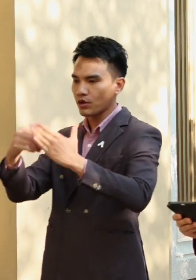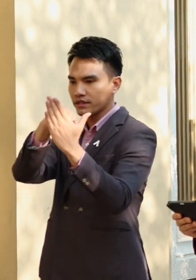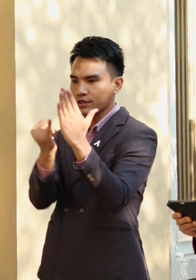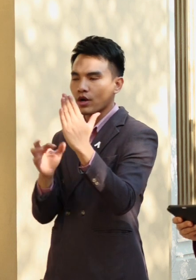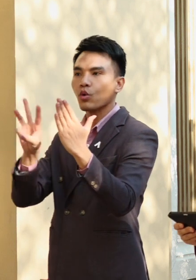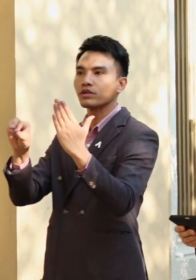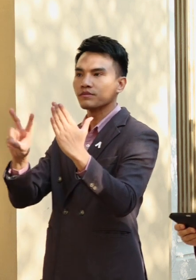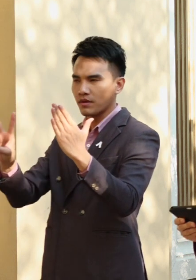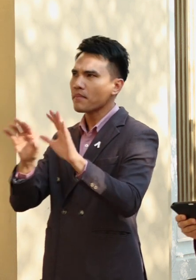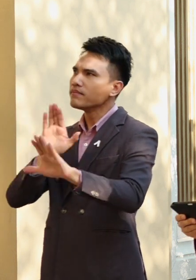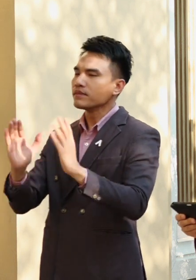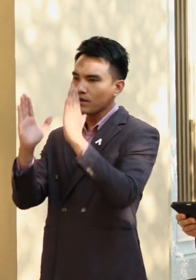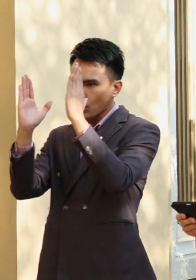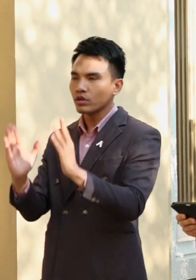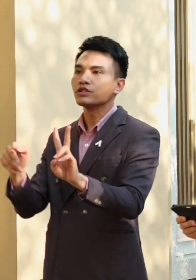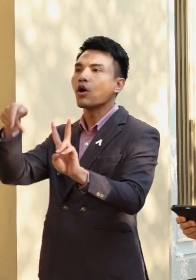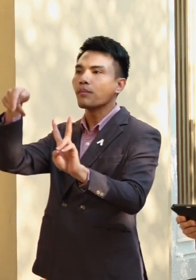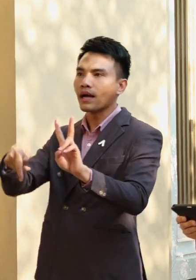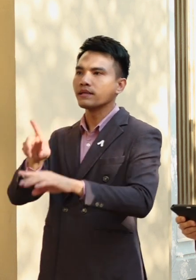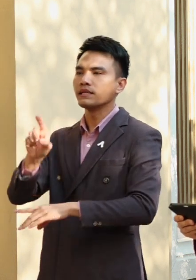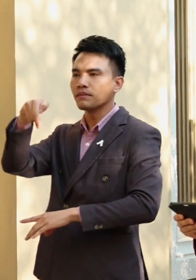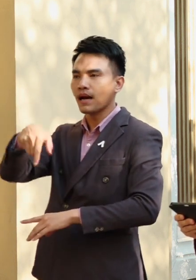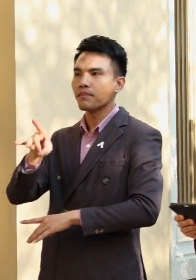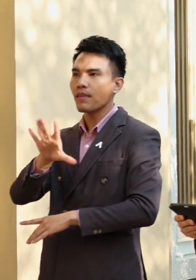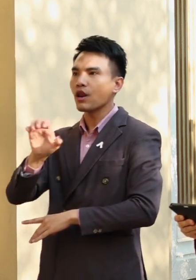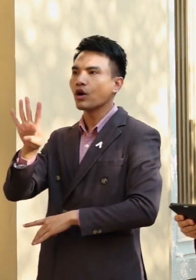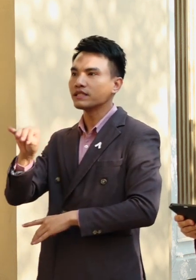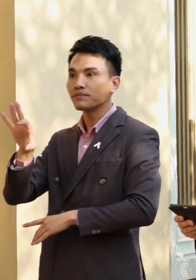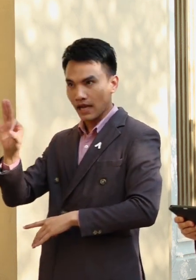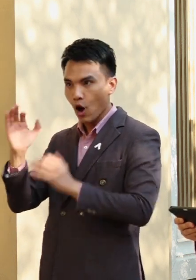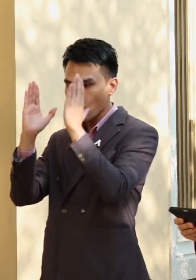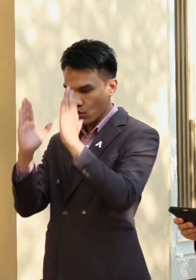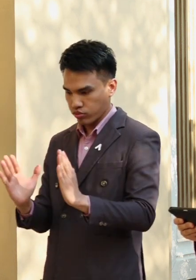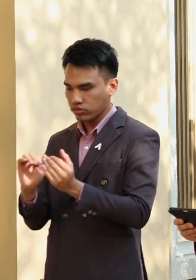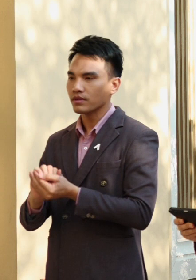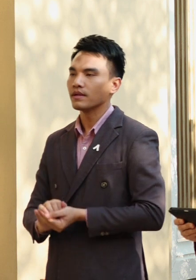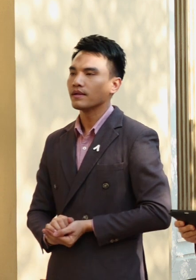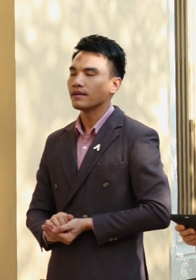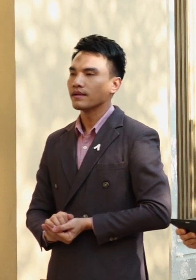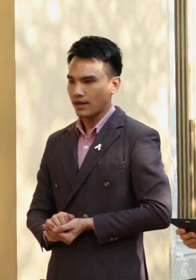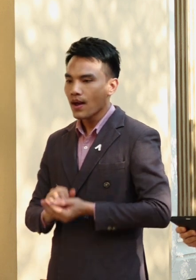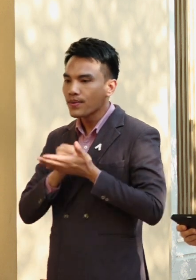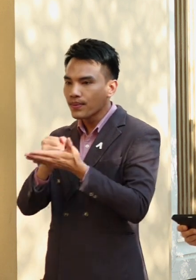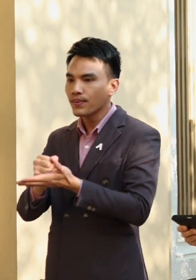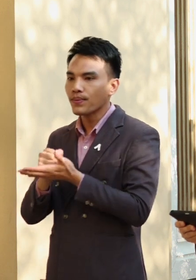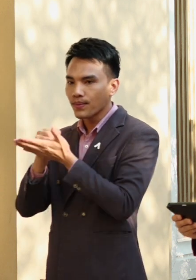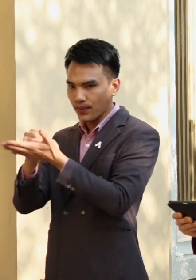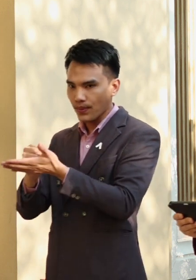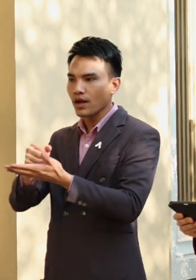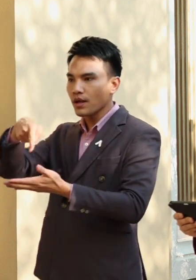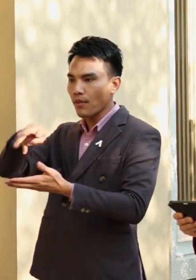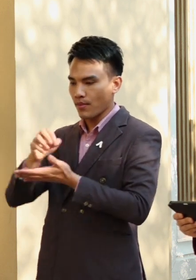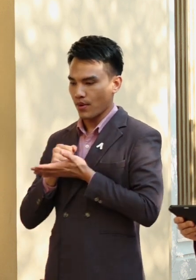ดประมาณเกือบ 2,000 รายนะครับ 1,849 รายจะว่าไปนะครับแล้วก็ได้มีการช่วยเหลือนะครับจากพม.